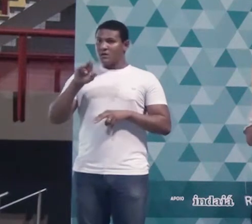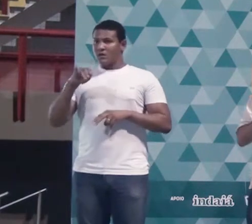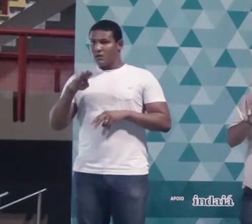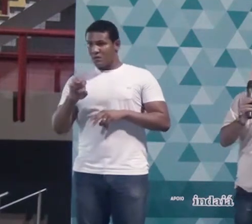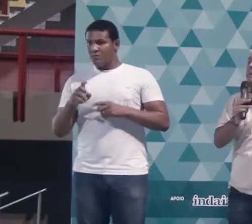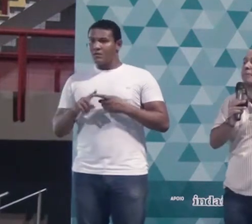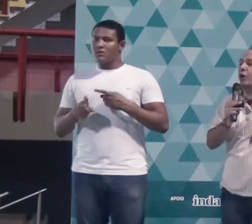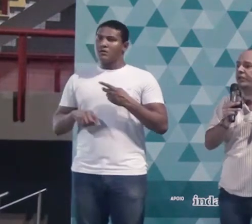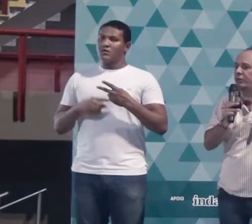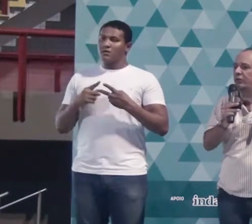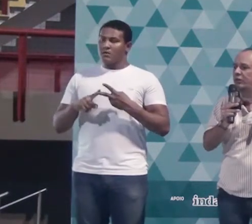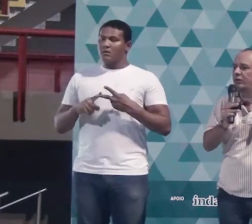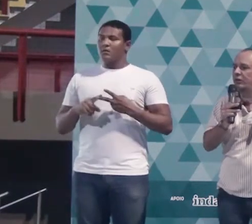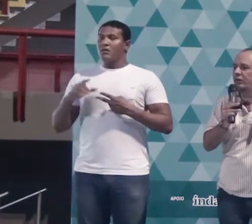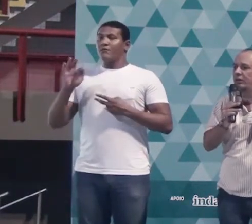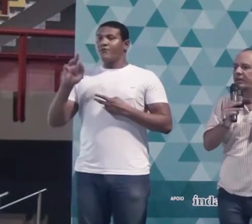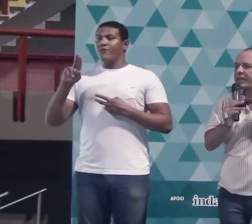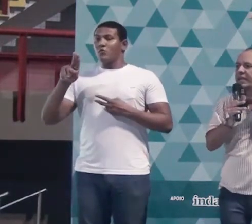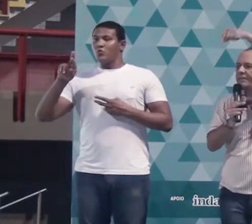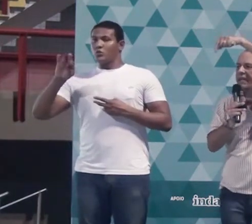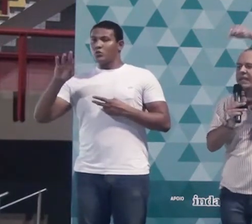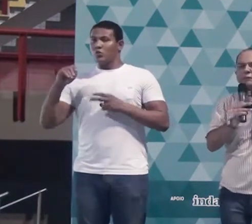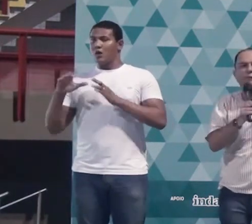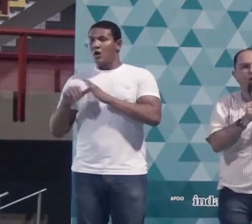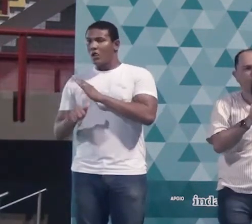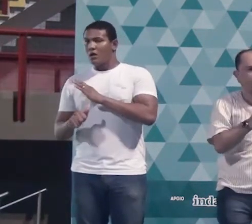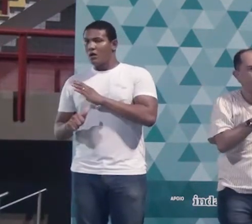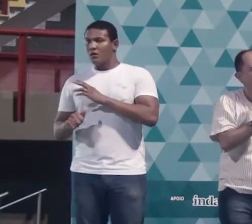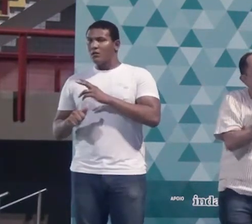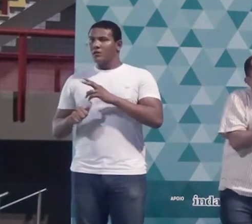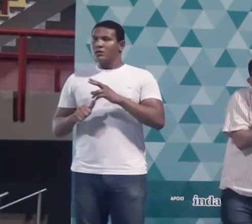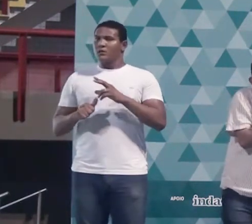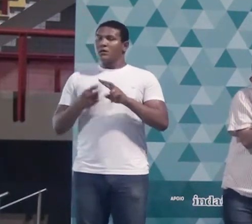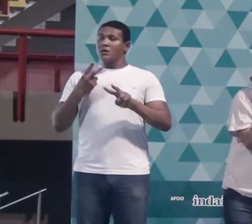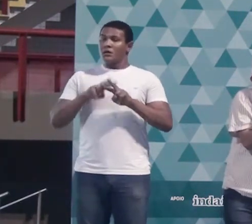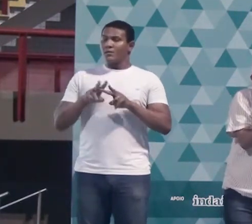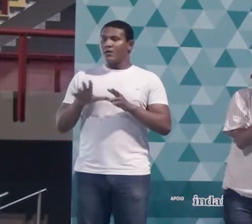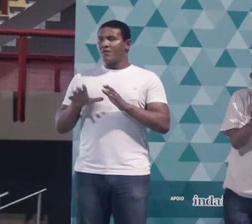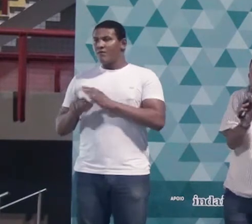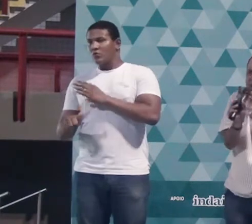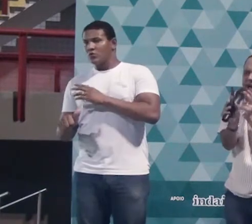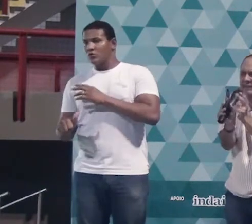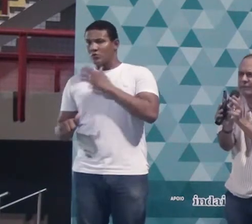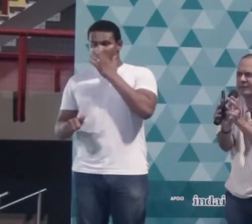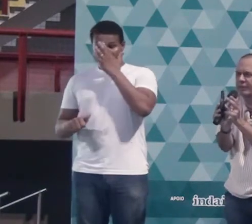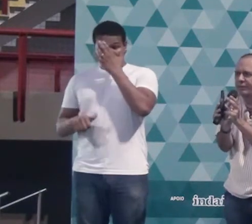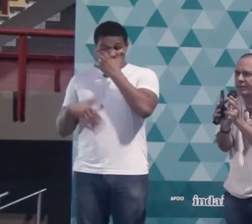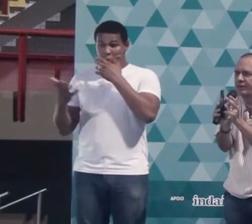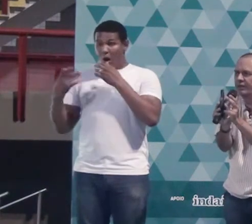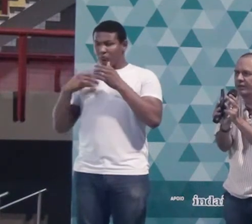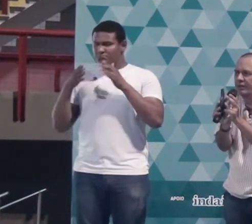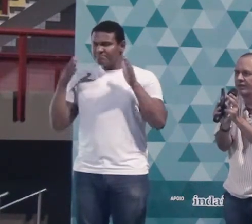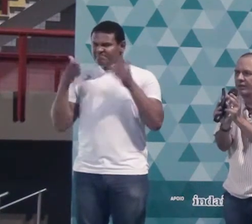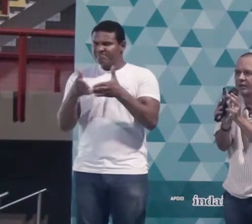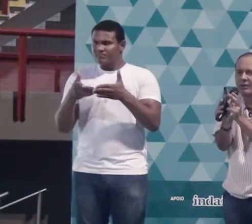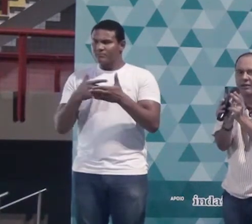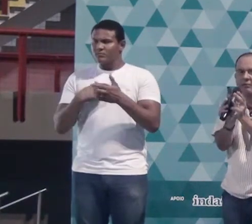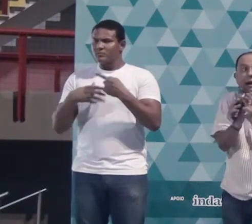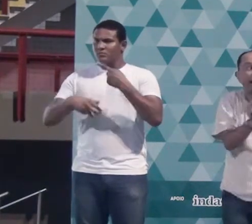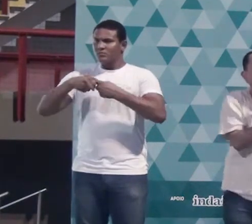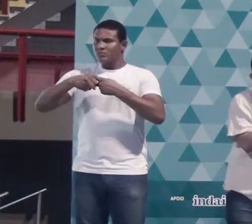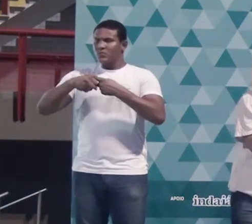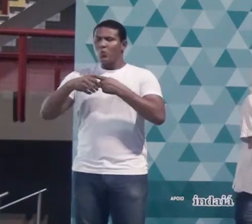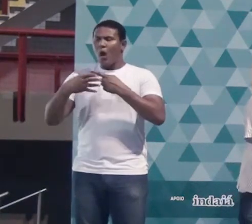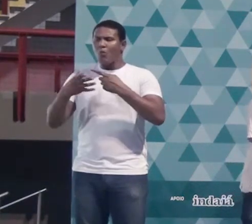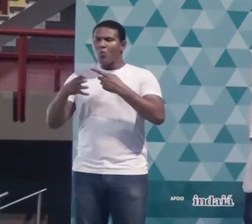Qual das duas é o hipônimo? Crime e furto. Qual é a palavra de sentido mais específico?